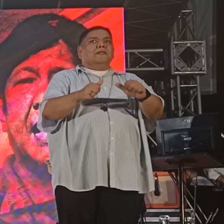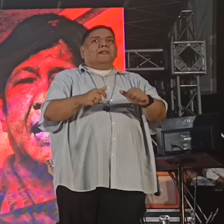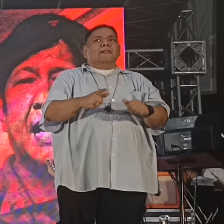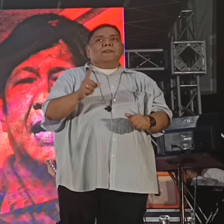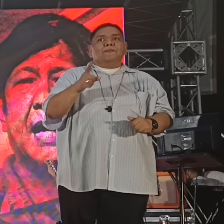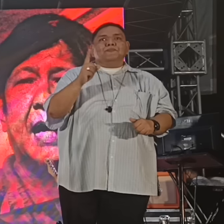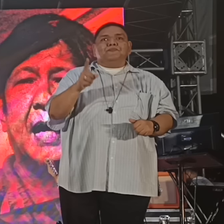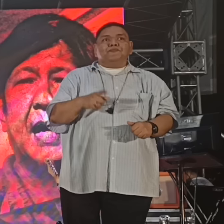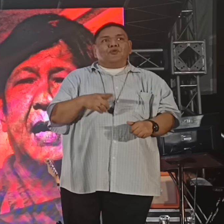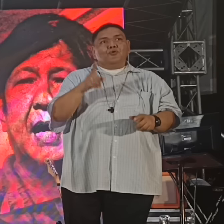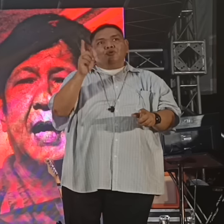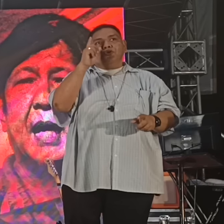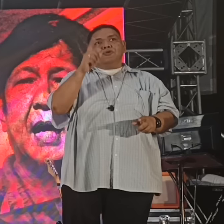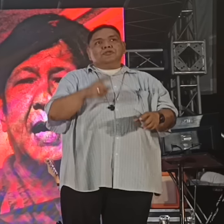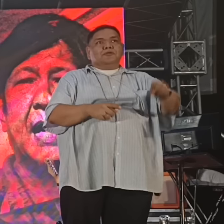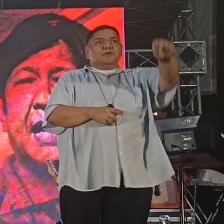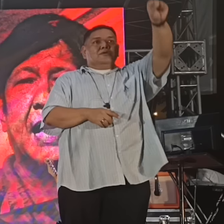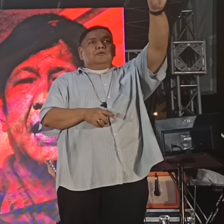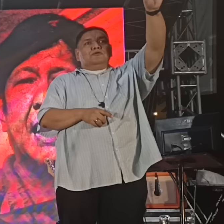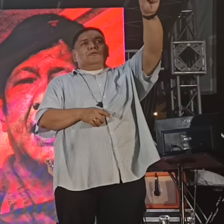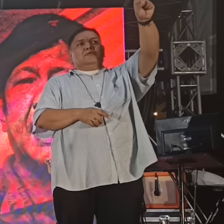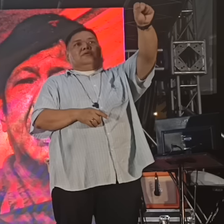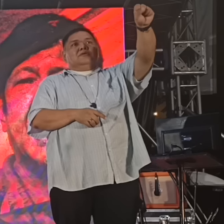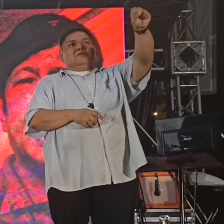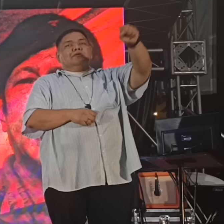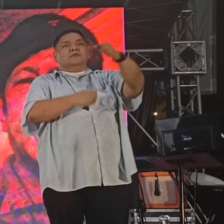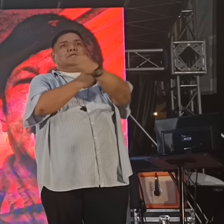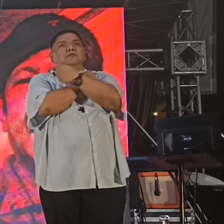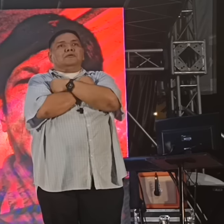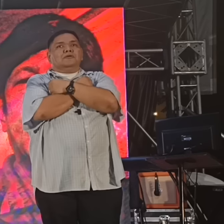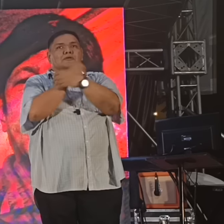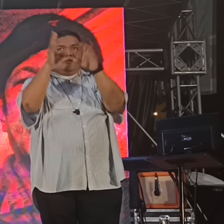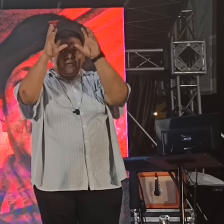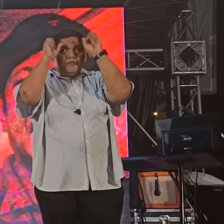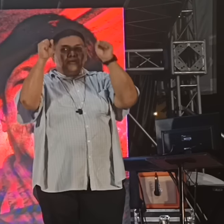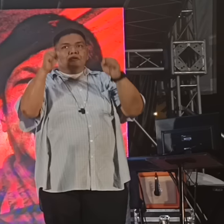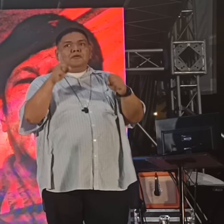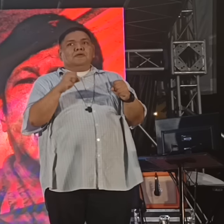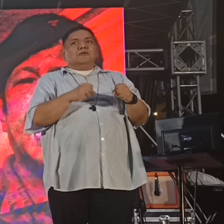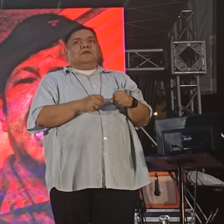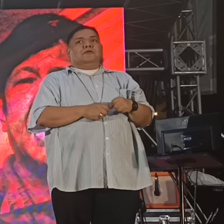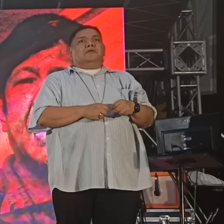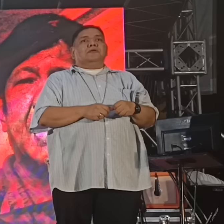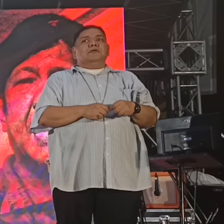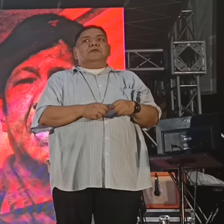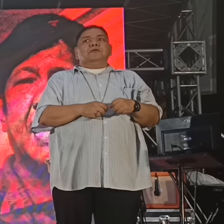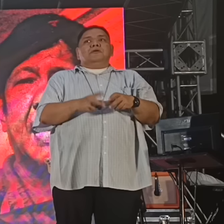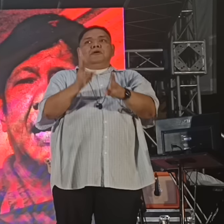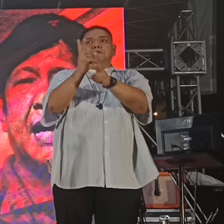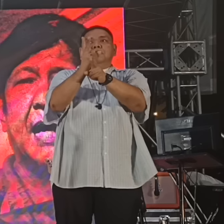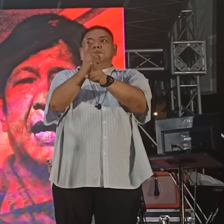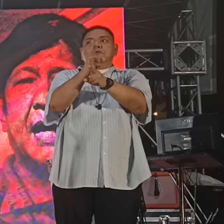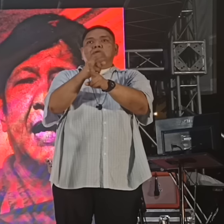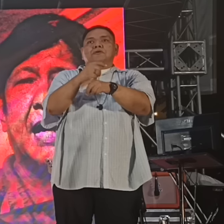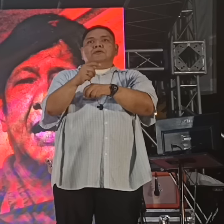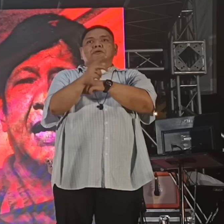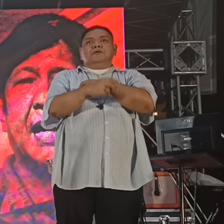si Tatay Digong Lam, ang ating pinamahal na presidente, ang nagmahal na taong bayan!